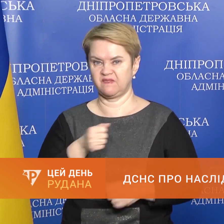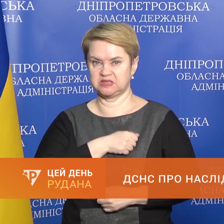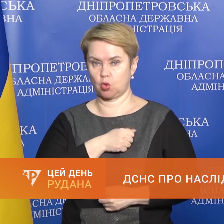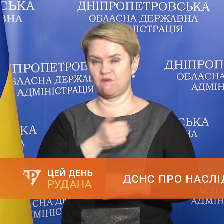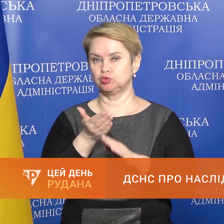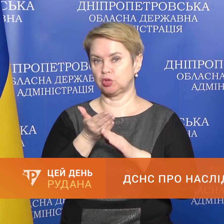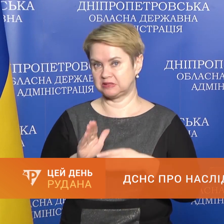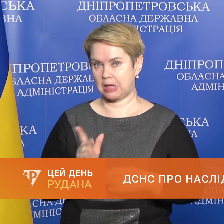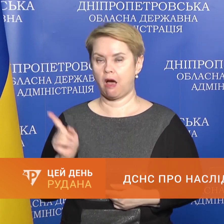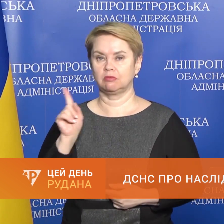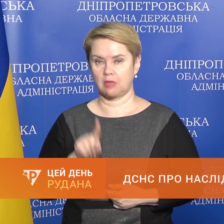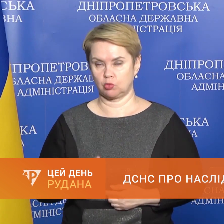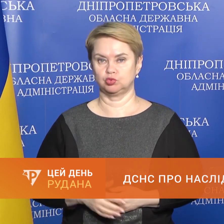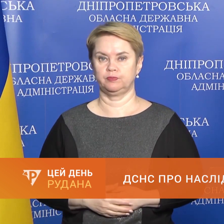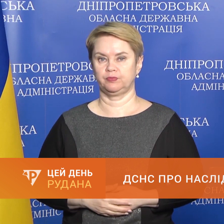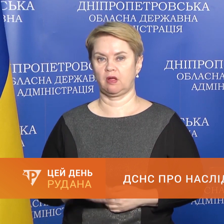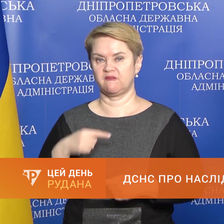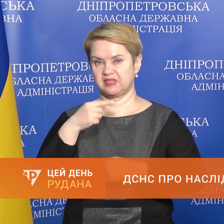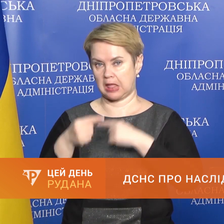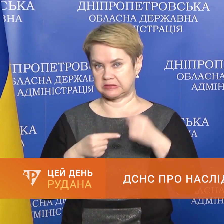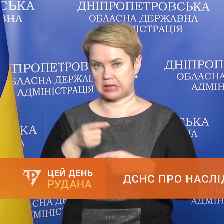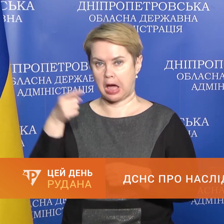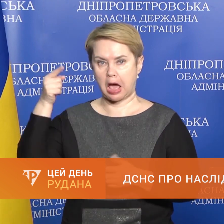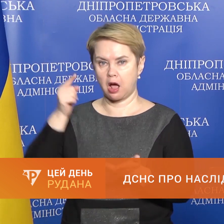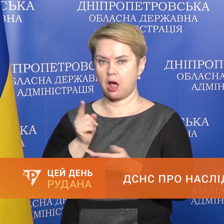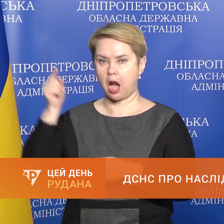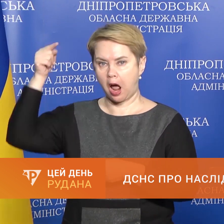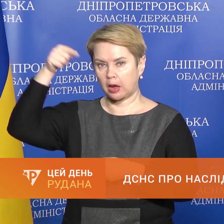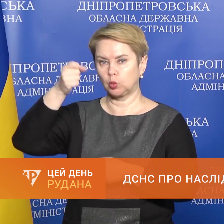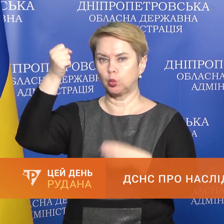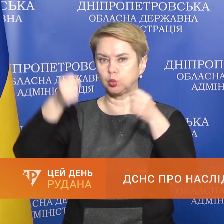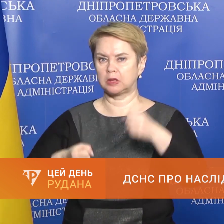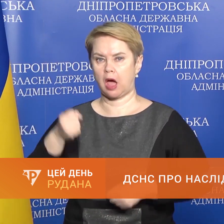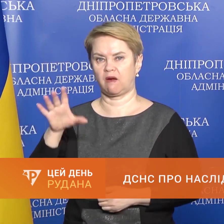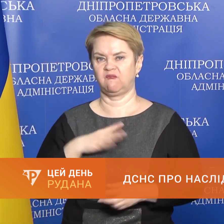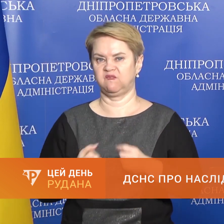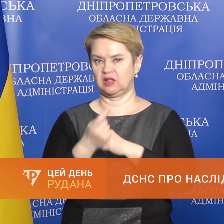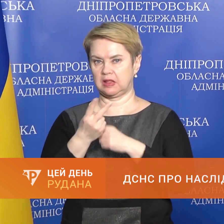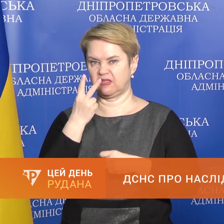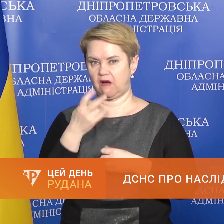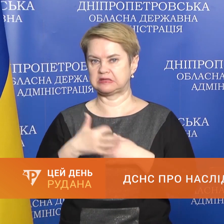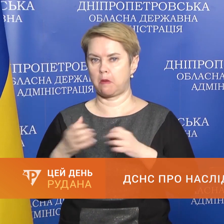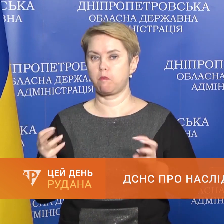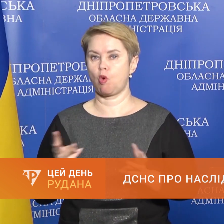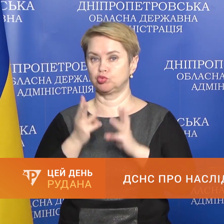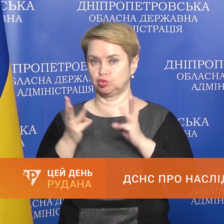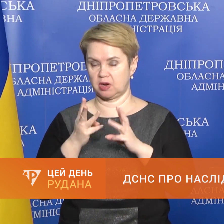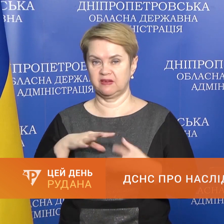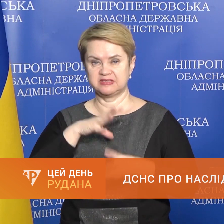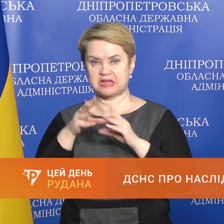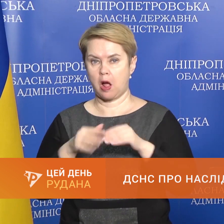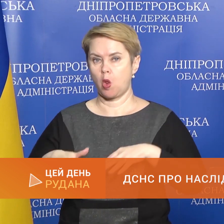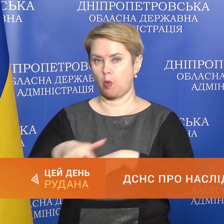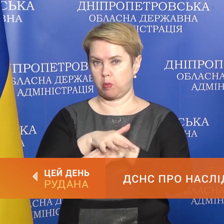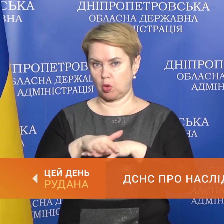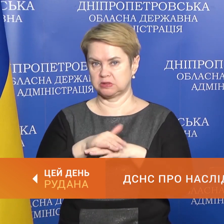військової частини, а також внаслідок ракетних ударів виникло 2 осередка пожежі, загальна